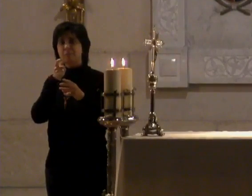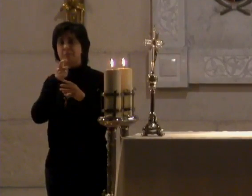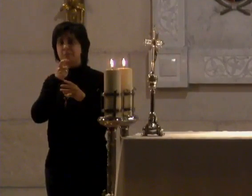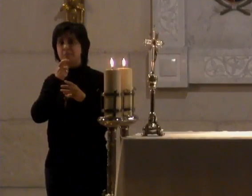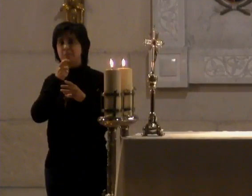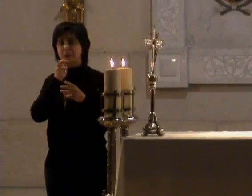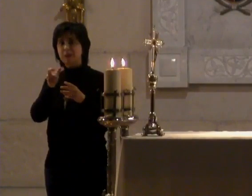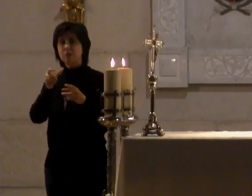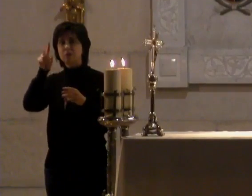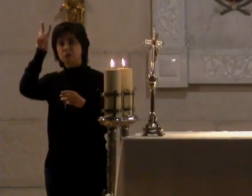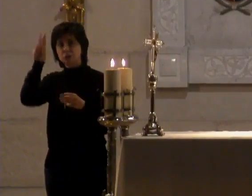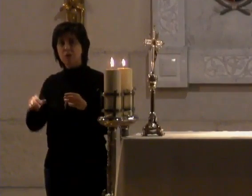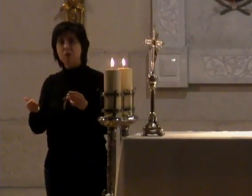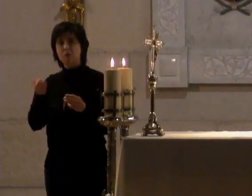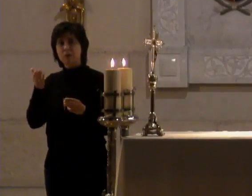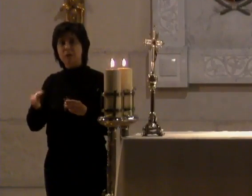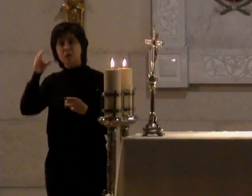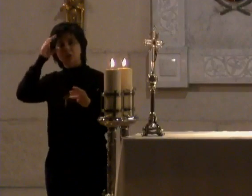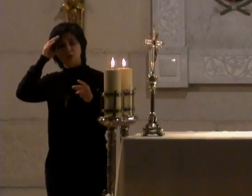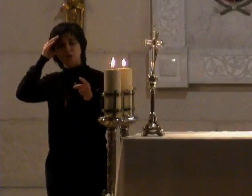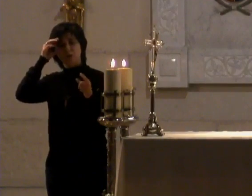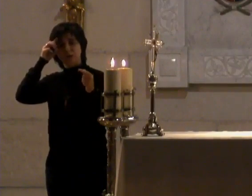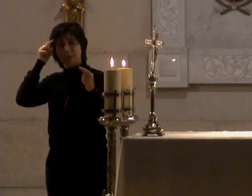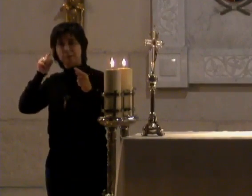son importantes. Escucha,